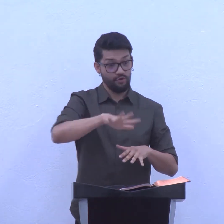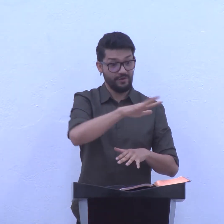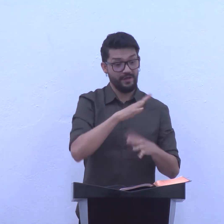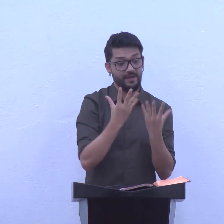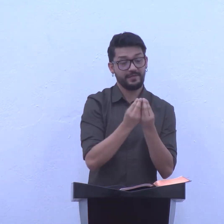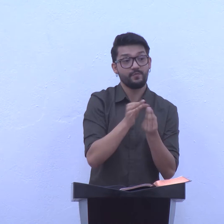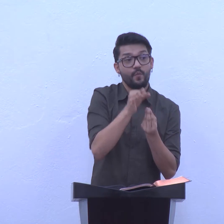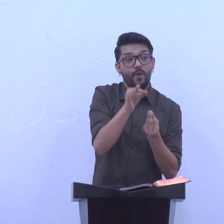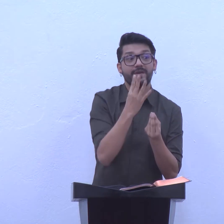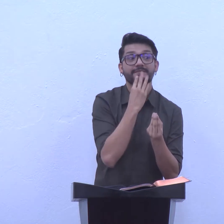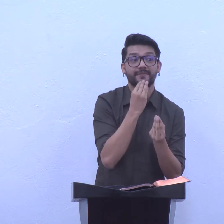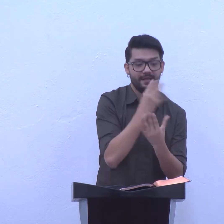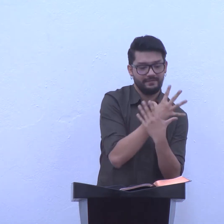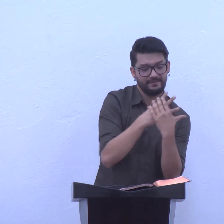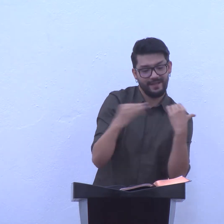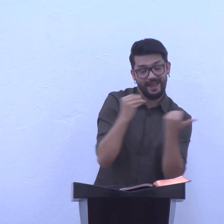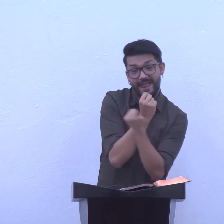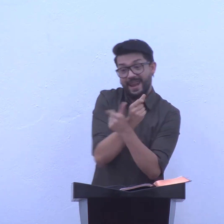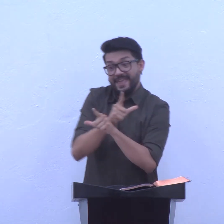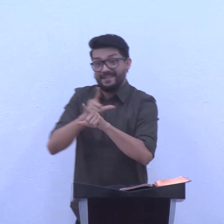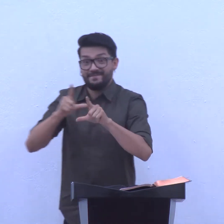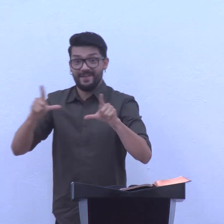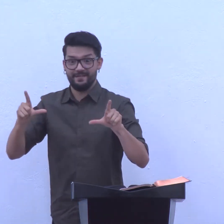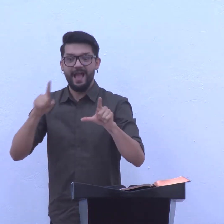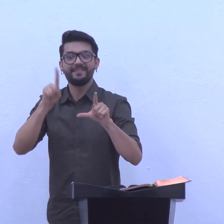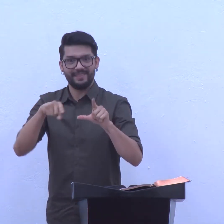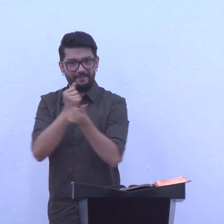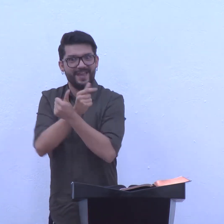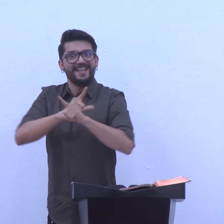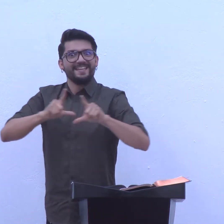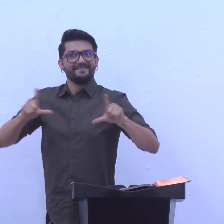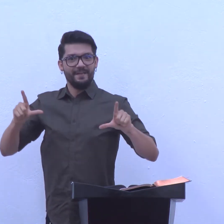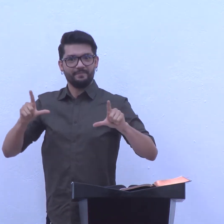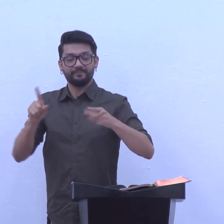Ok, ellos estaban celebrando su libertad de Egipto.